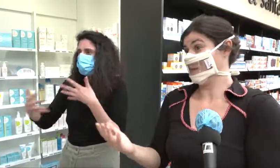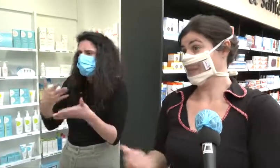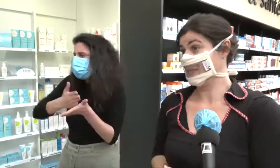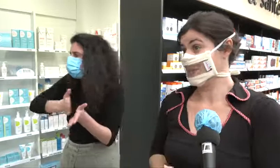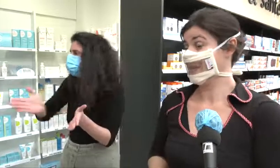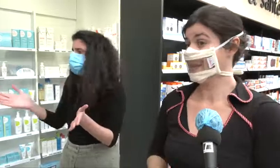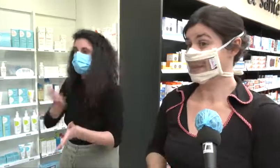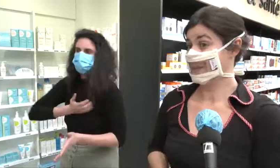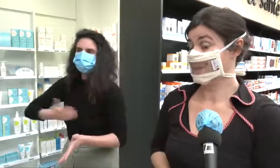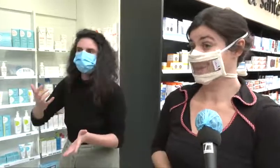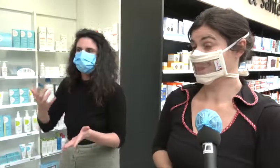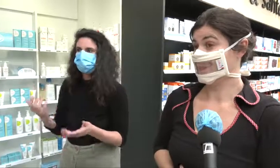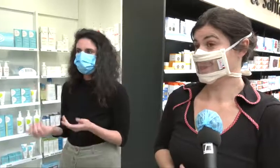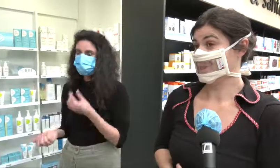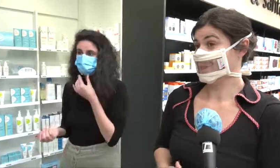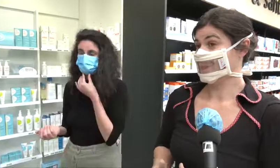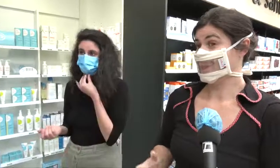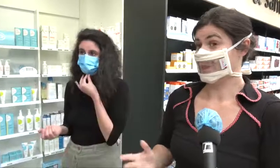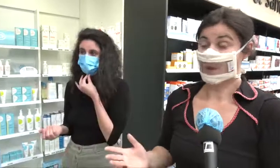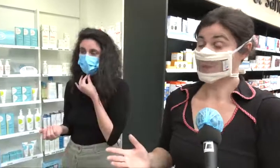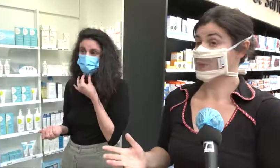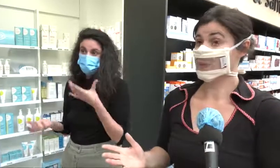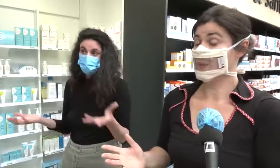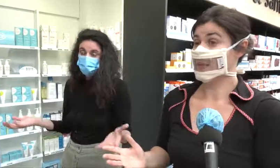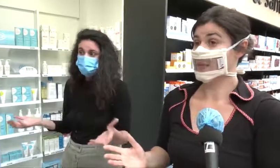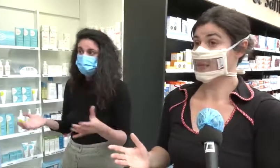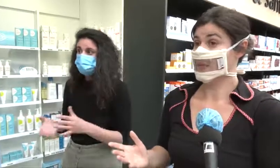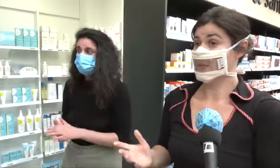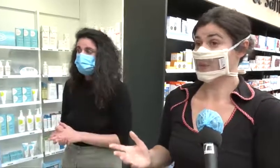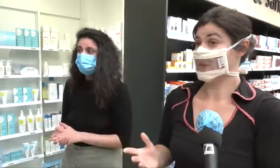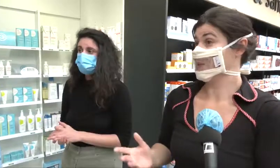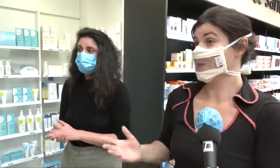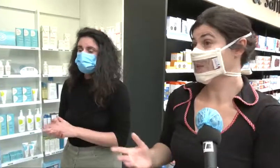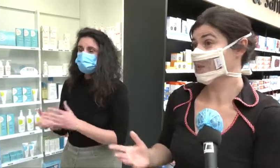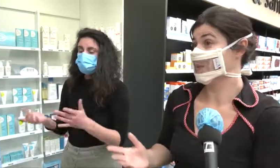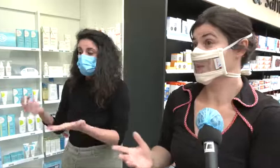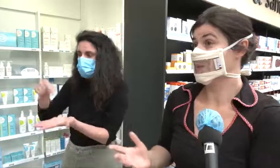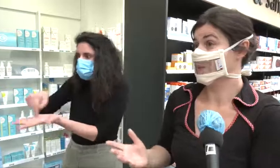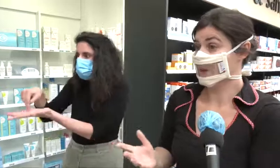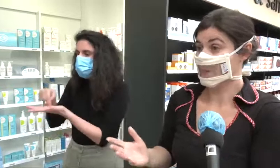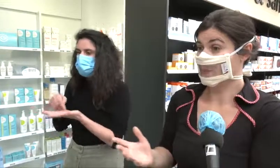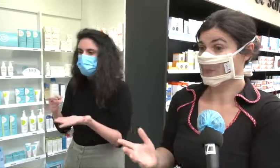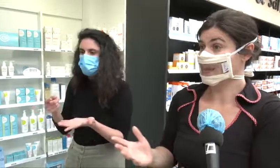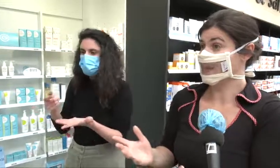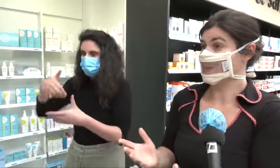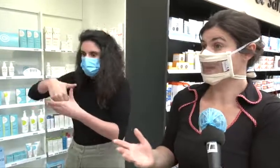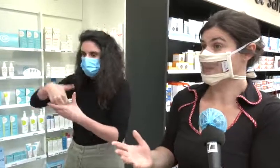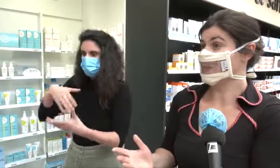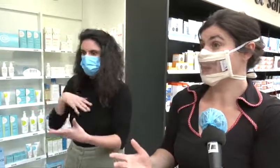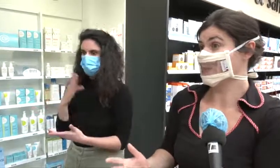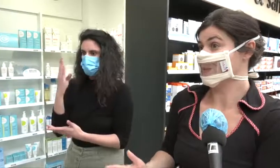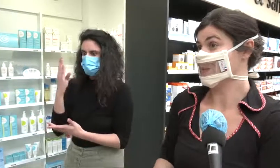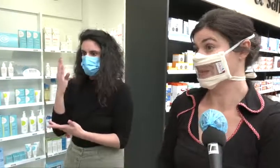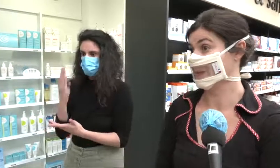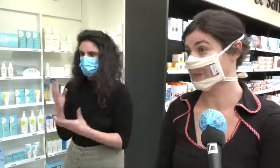justement hyper riche. Et voilà, tous les lieux où à un moment donné, la communication